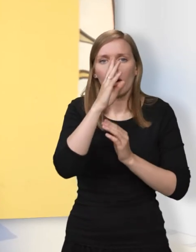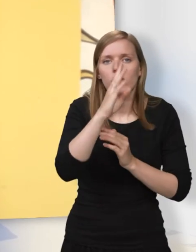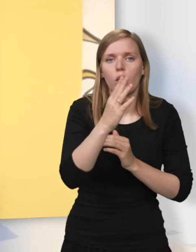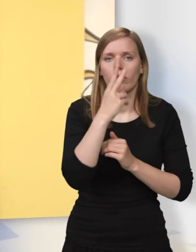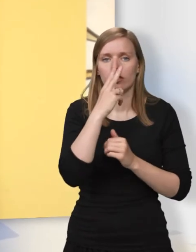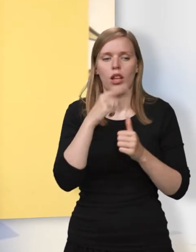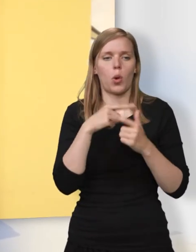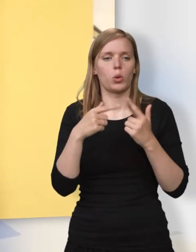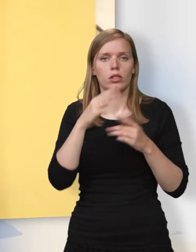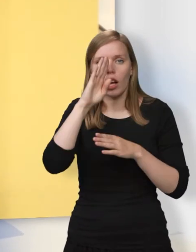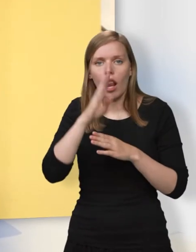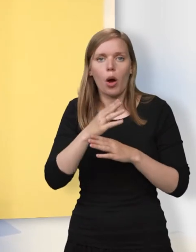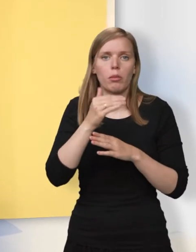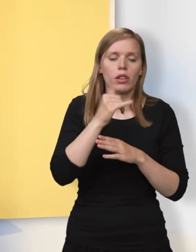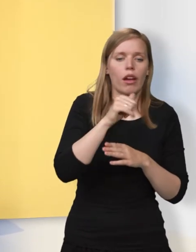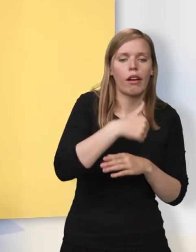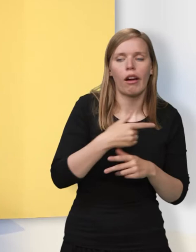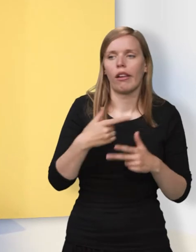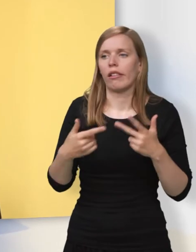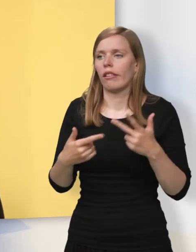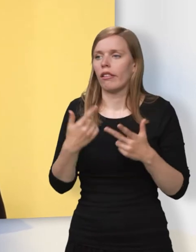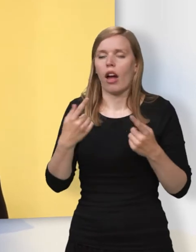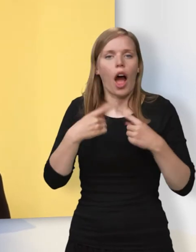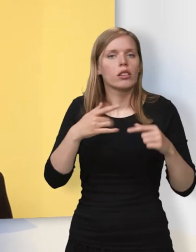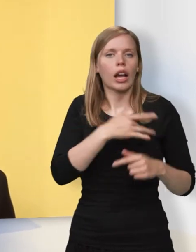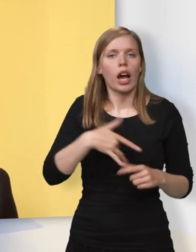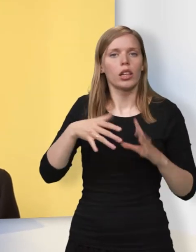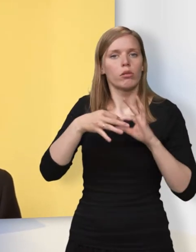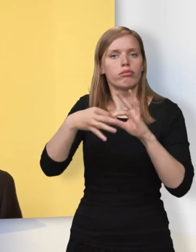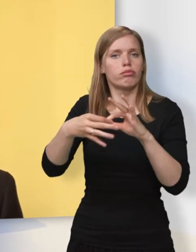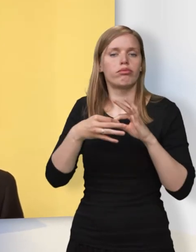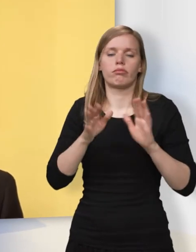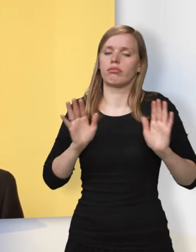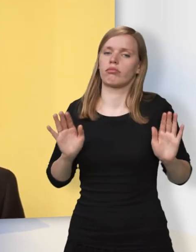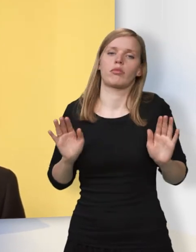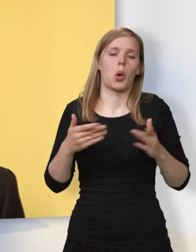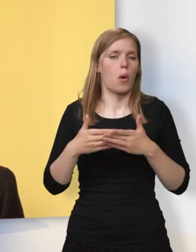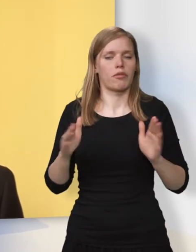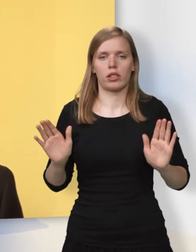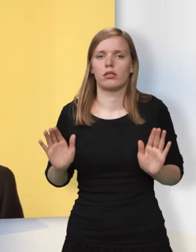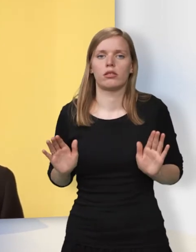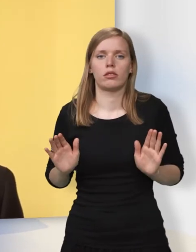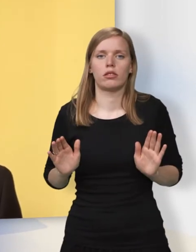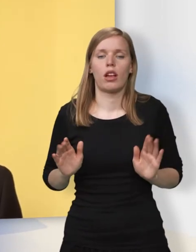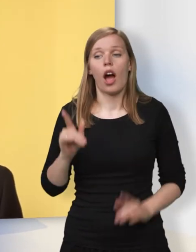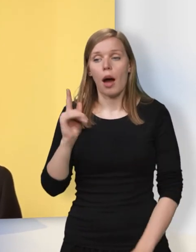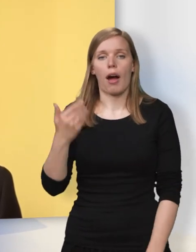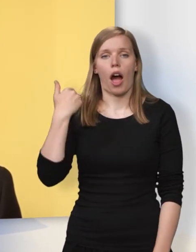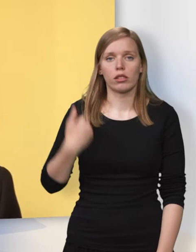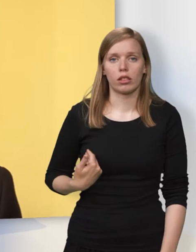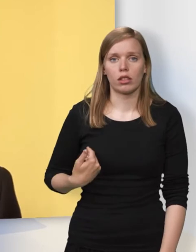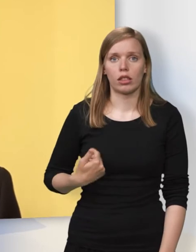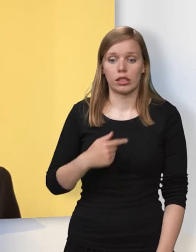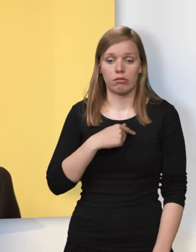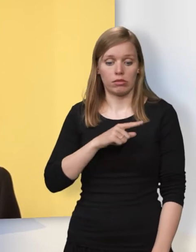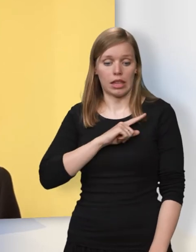hat, ob er gläubig, nicht gläubig ist oder andere Religionen hat. Auf der anderen Seite